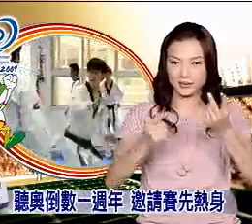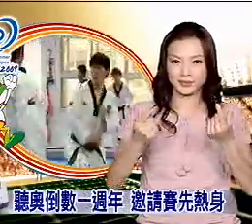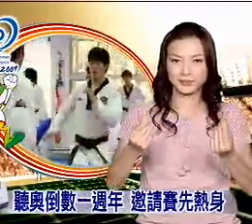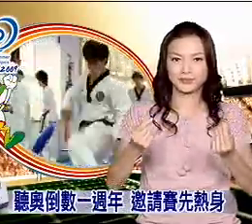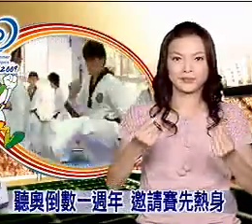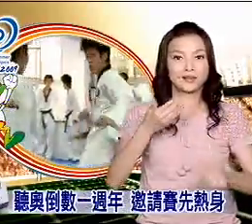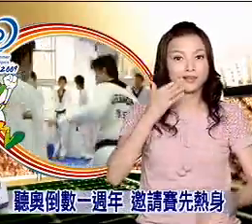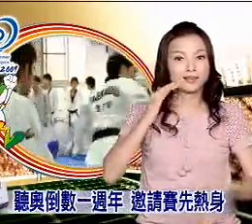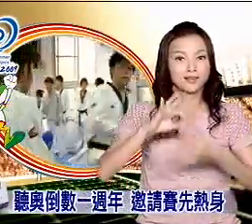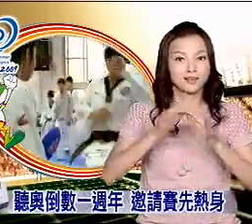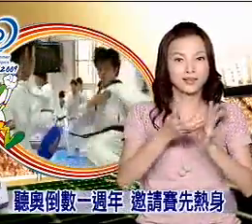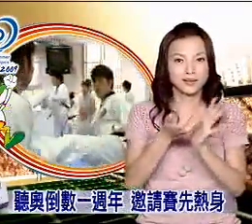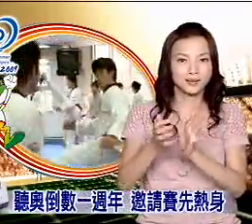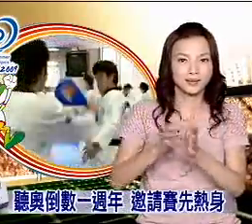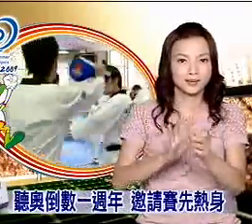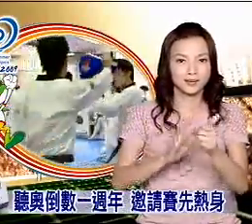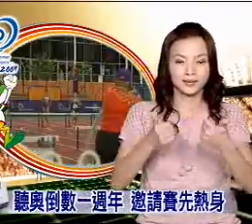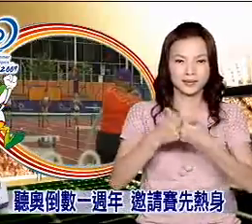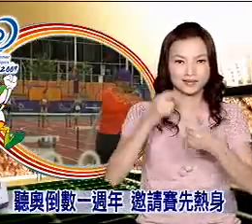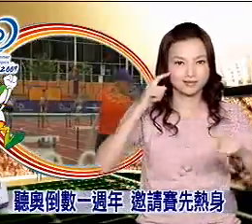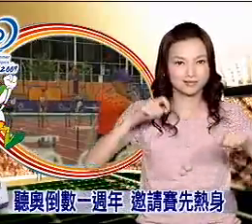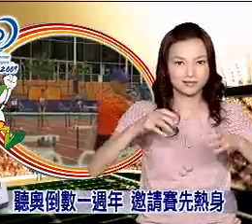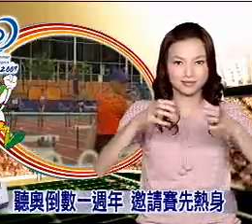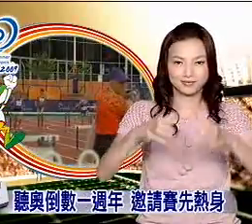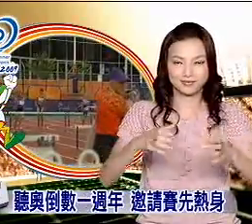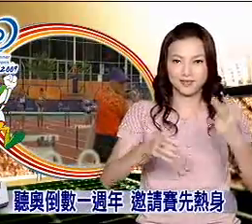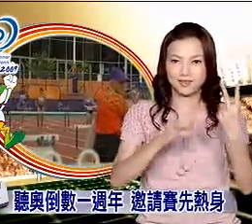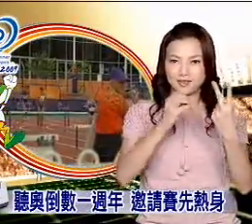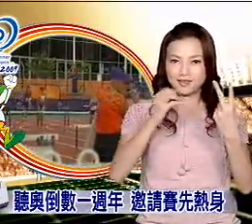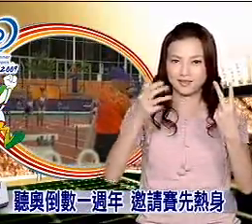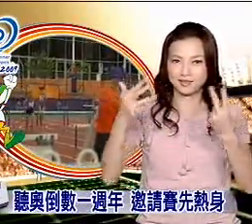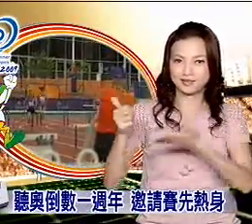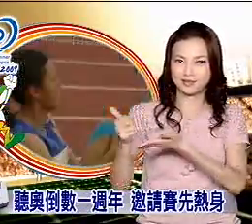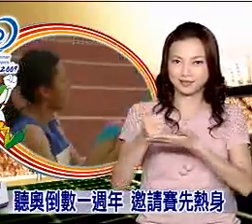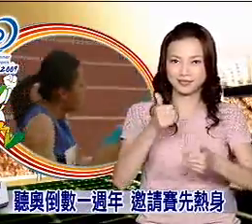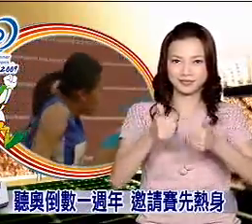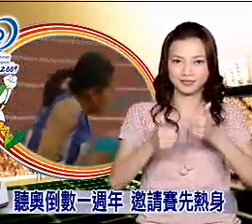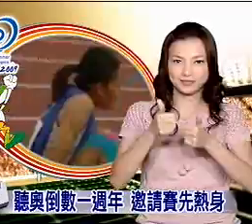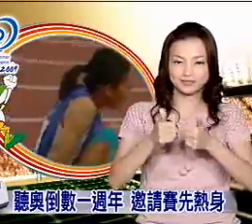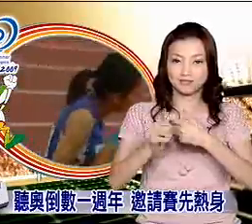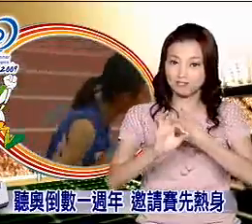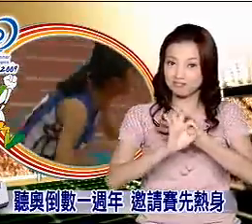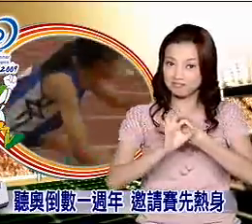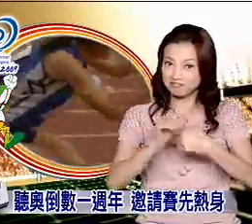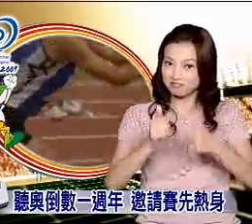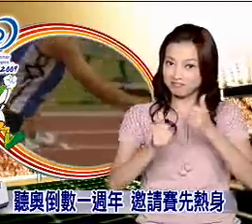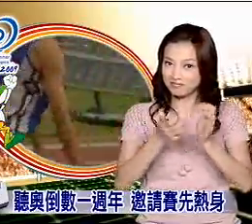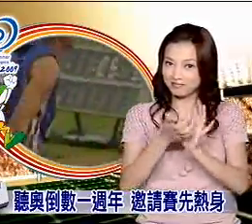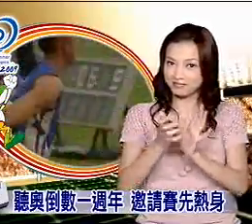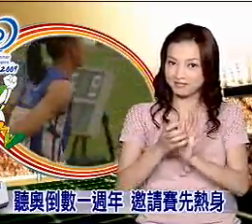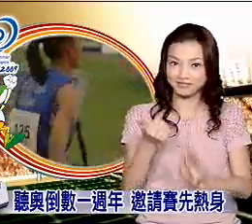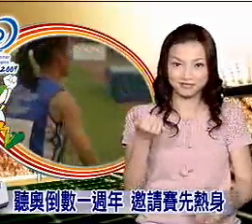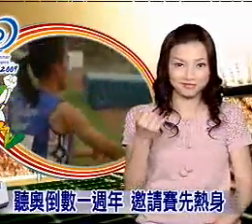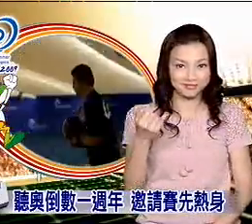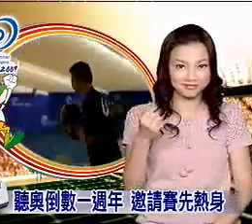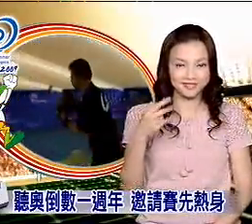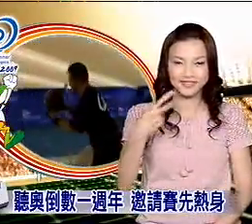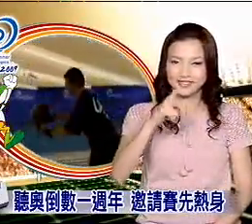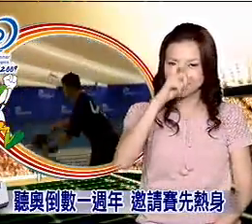份，听奥筹委会打算要举办2008邀请赛，不仅测试赛事的准备程度，也要为